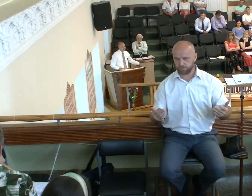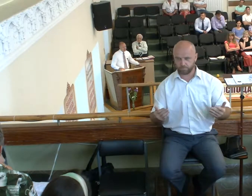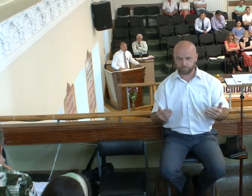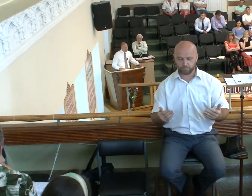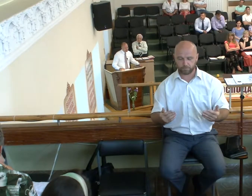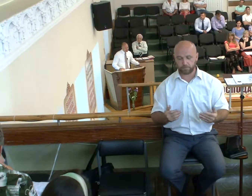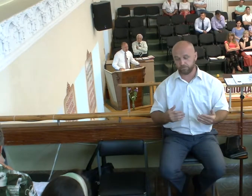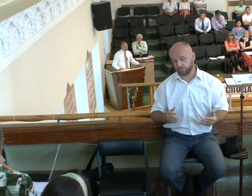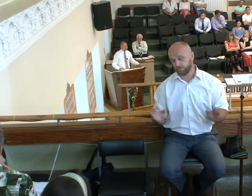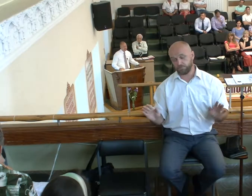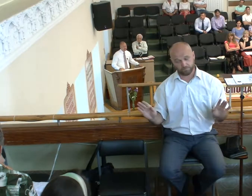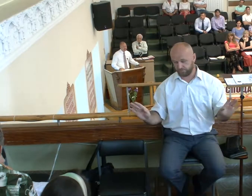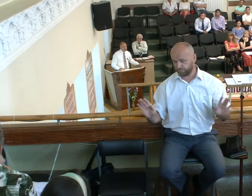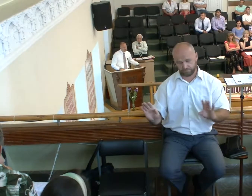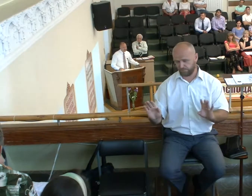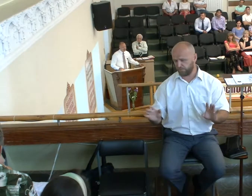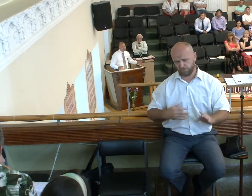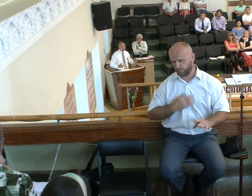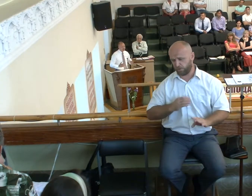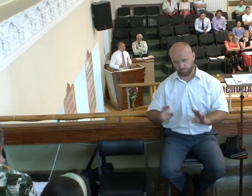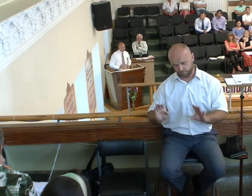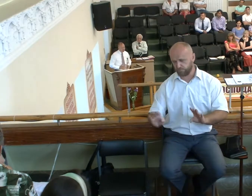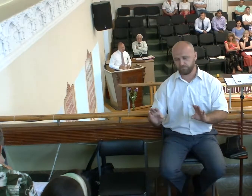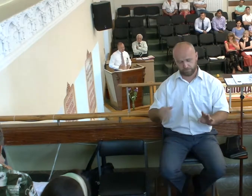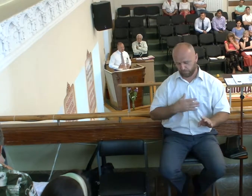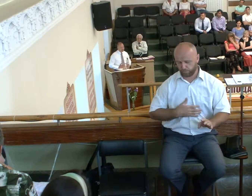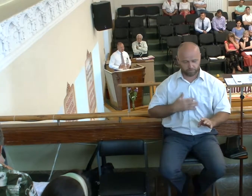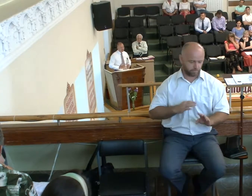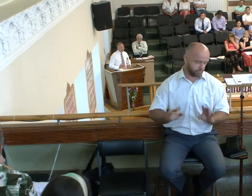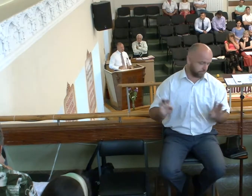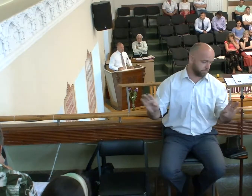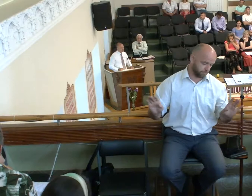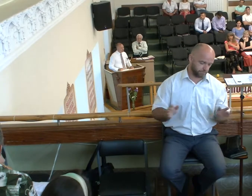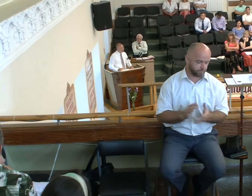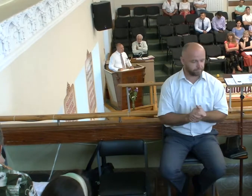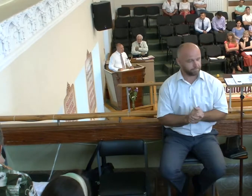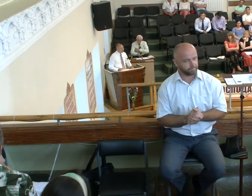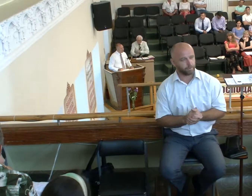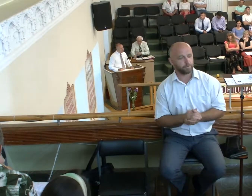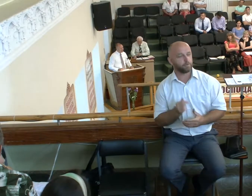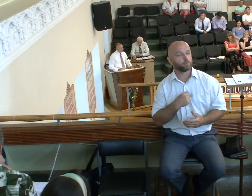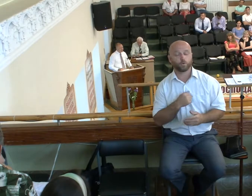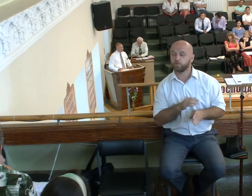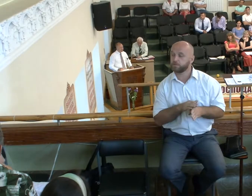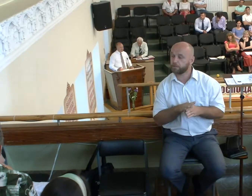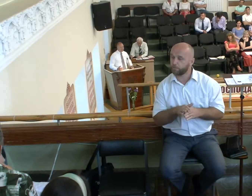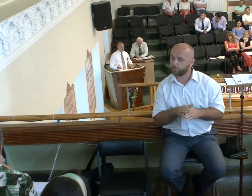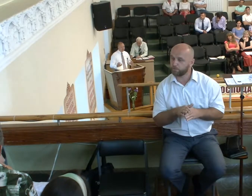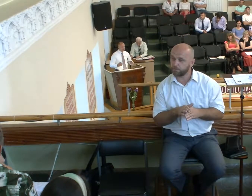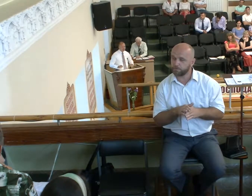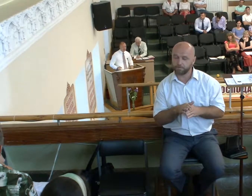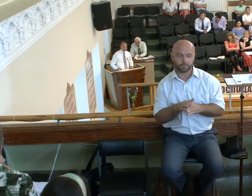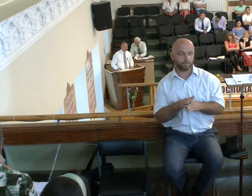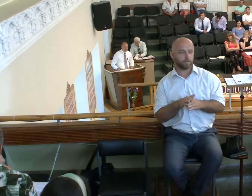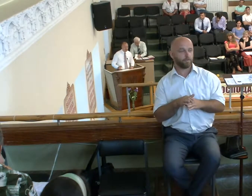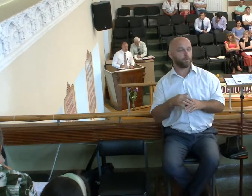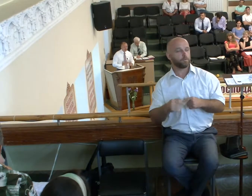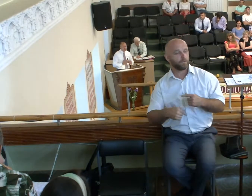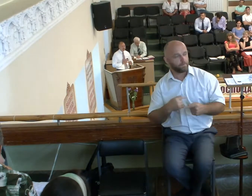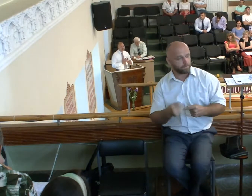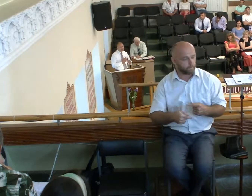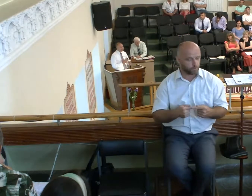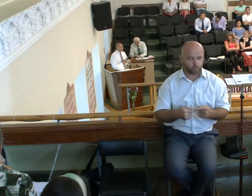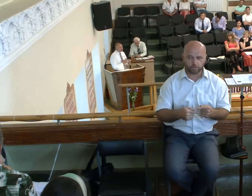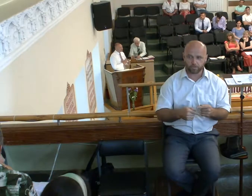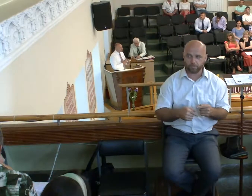мои, наполняться Иисусом Христом. Некий благой выбор с вечной составляющей.